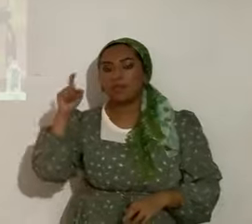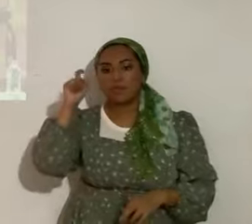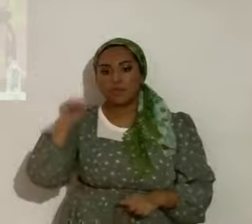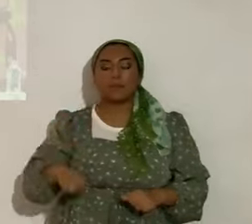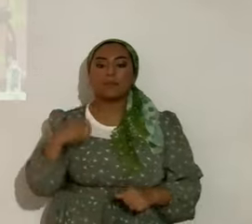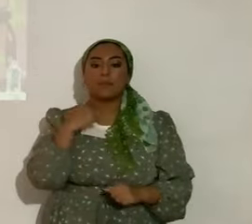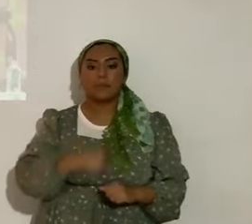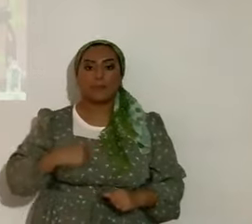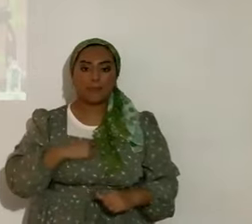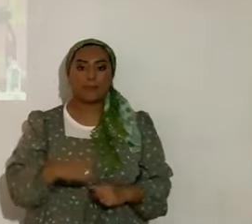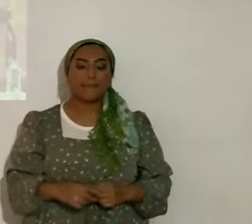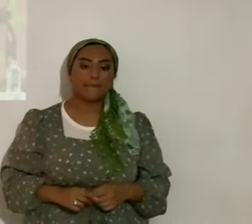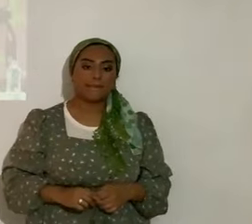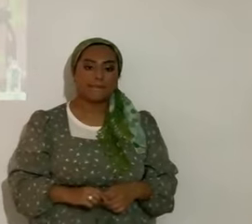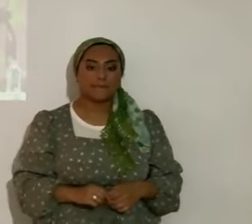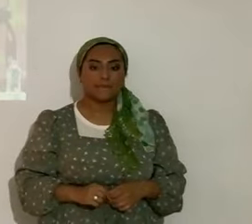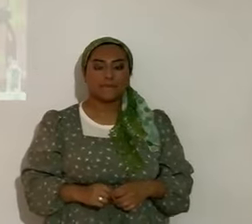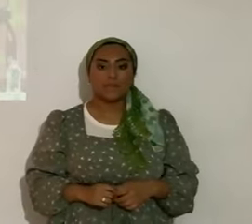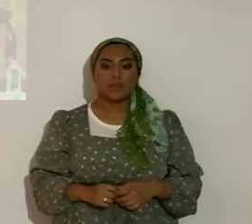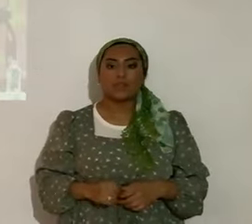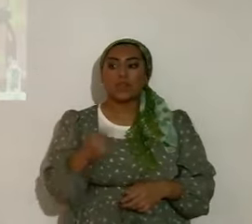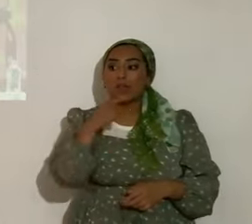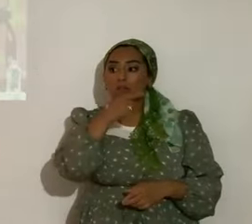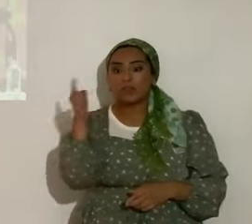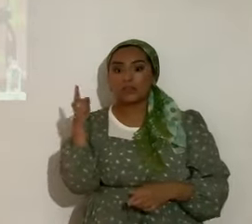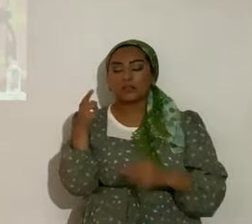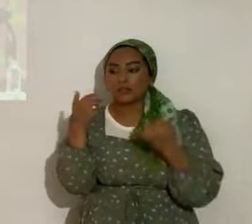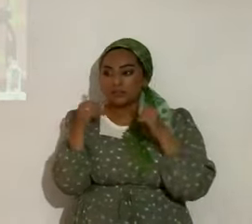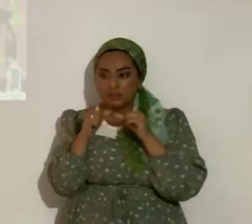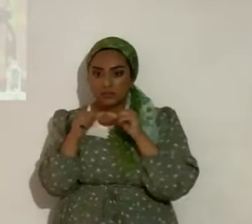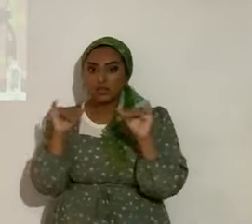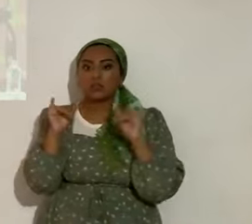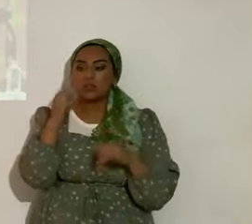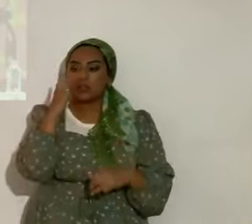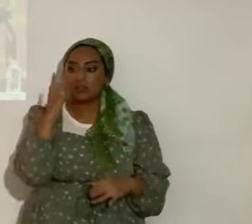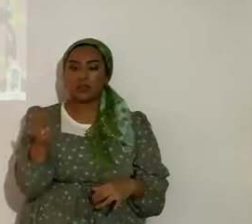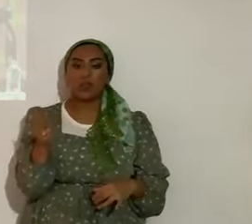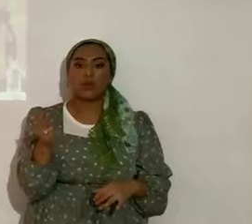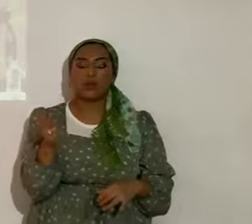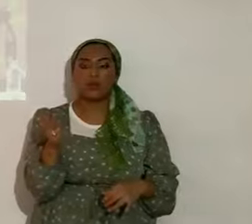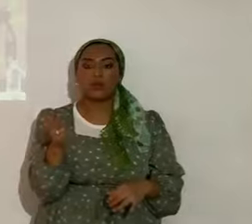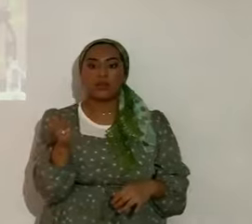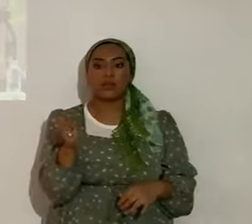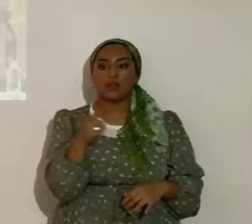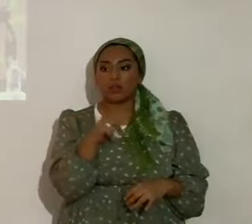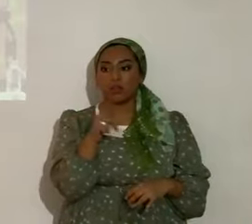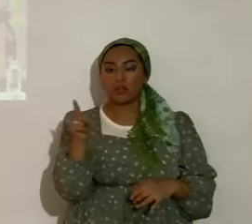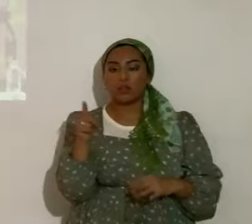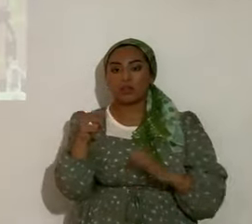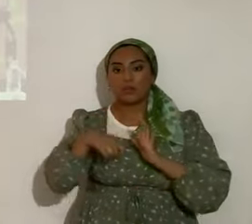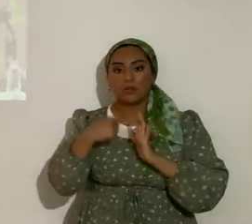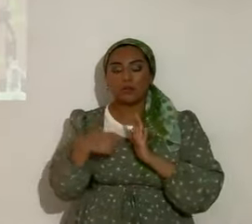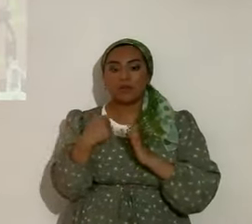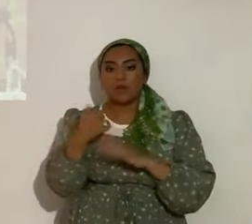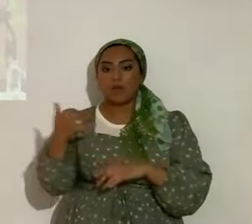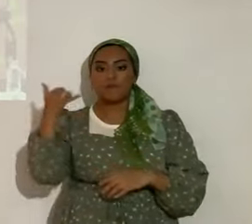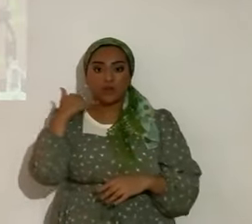arrepintieran. Y ellos lo seguían viendo en el celular. Quedó grabado en el